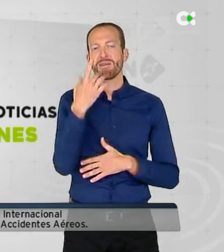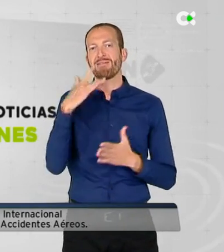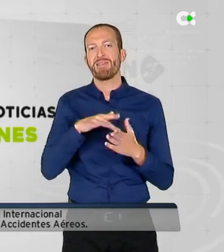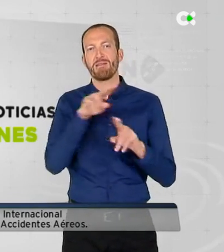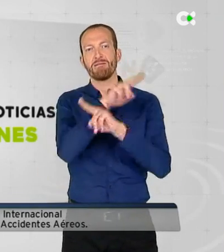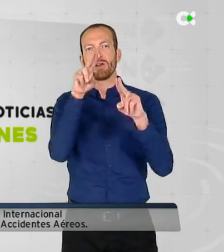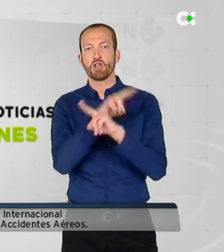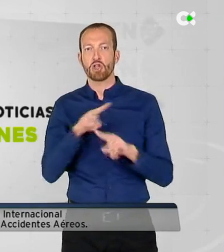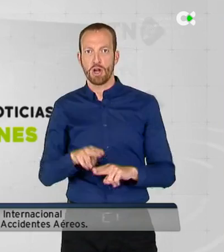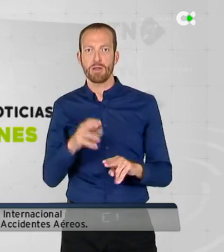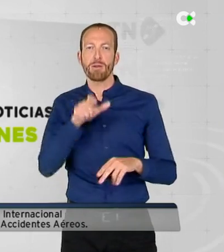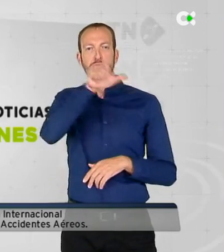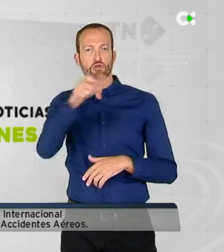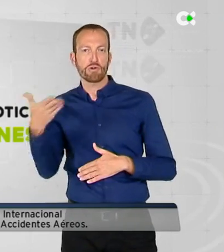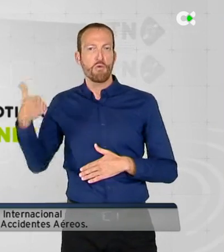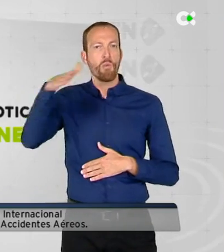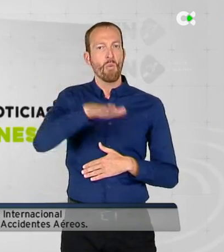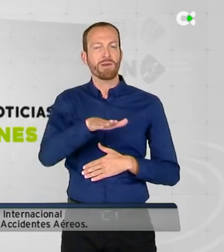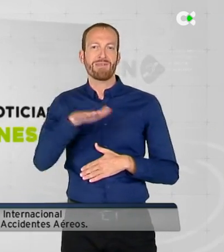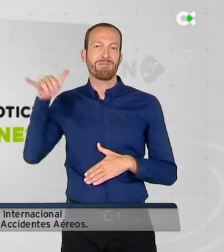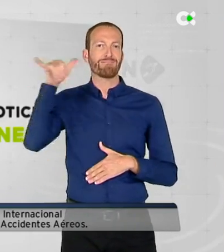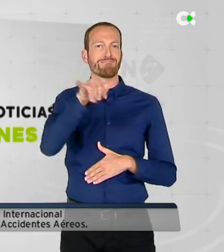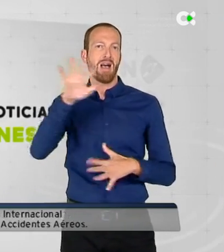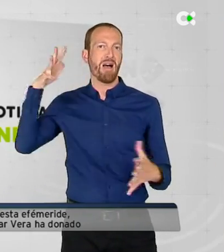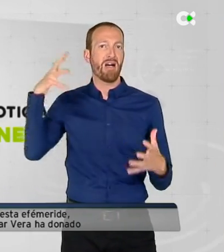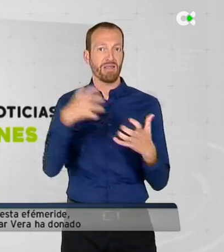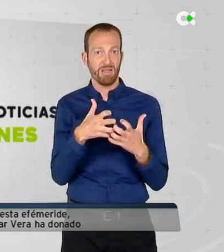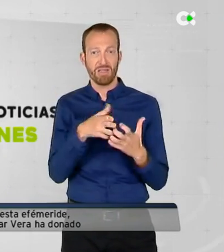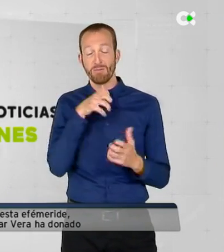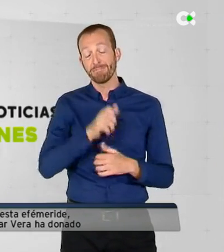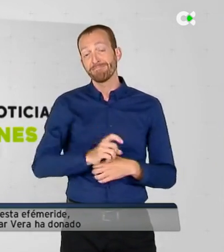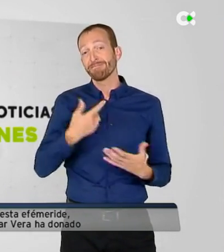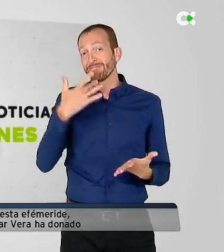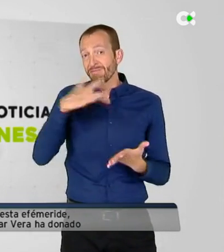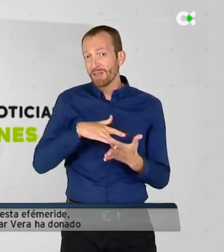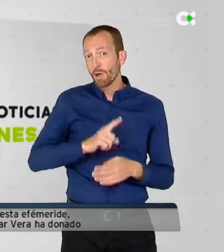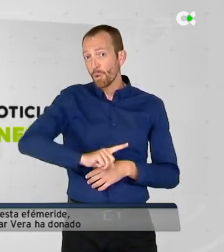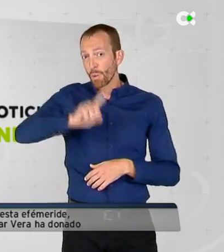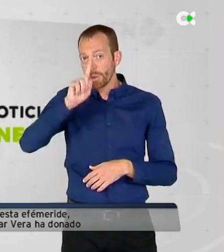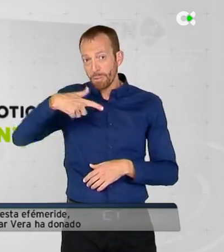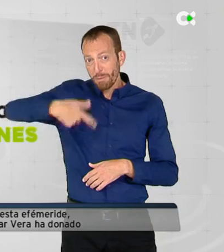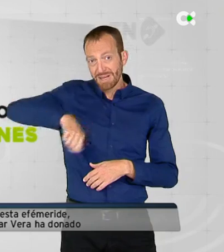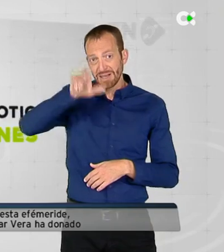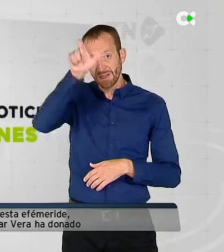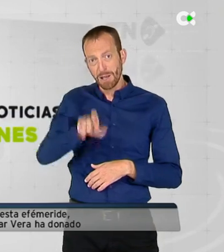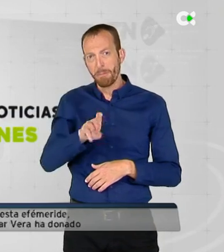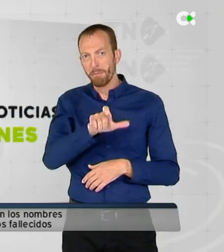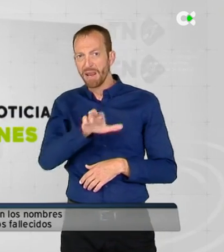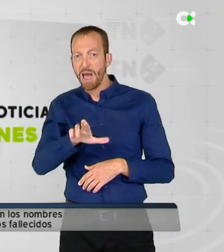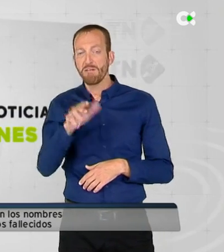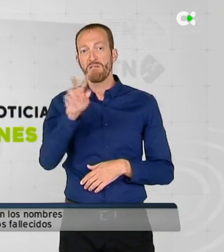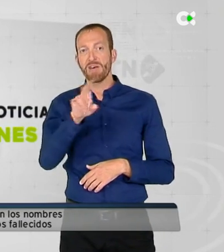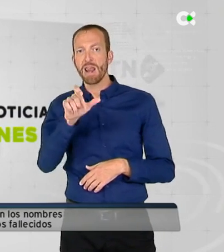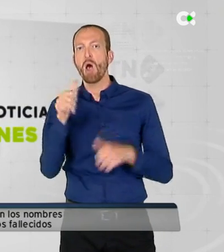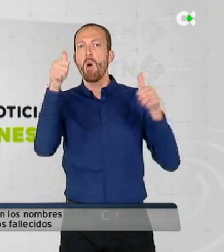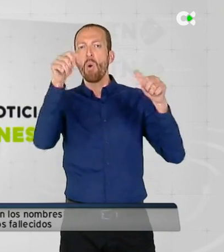internacional de las víctimas de accidentes aéreos para recordar esta efeméride. Su presidenta, Pilar Vera, ha donado un